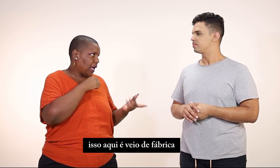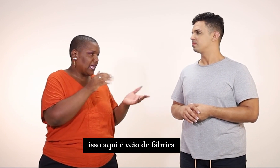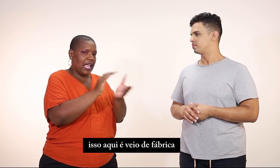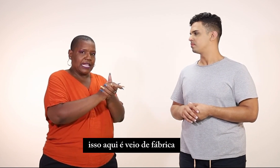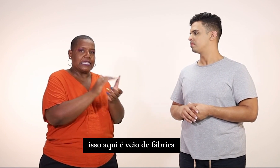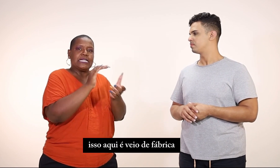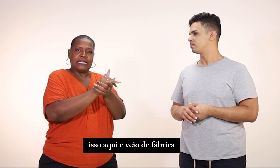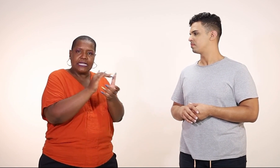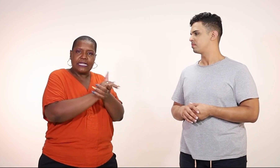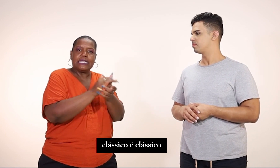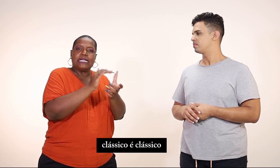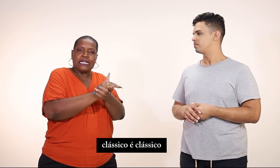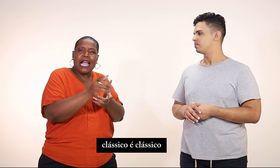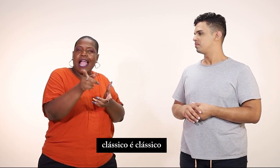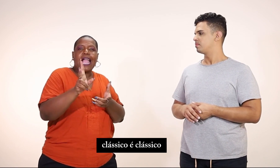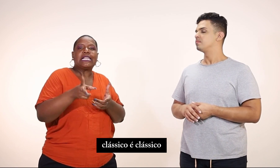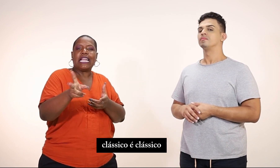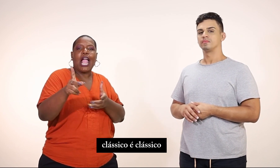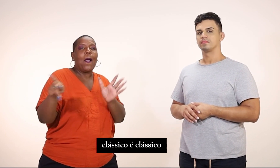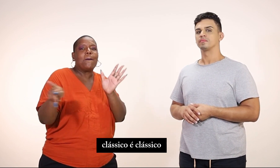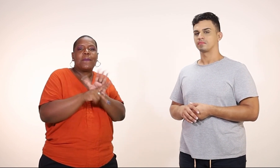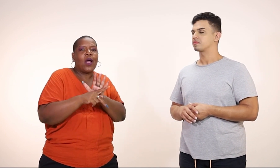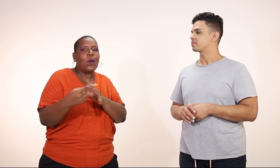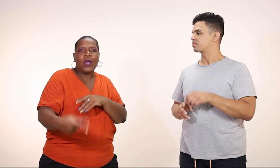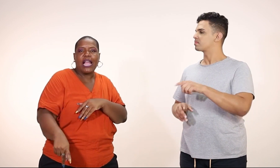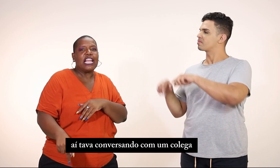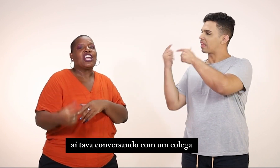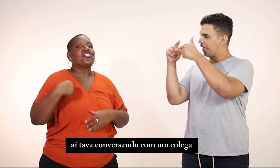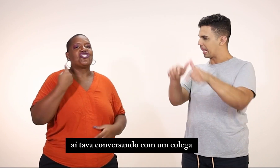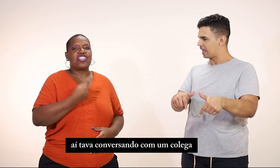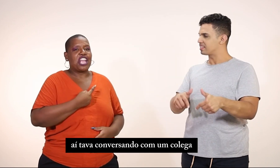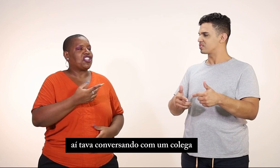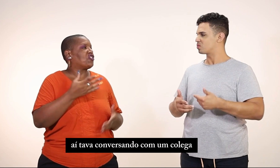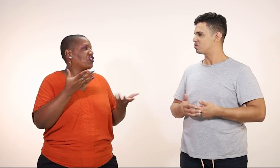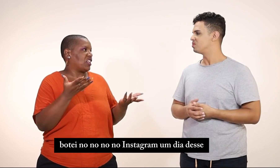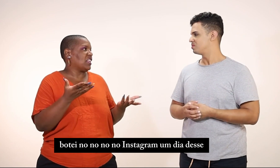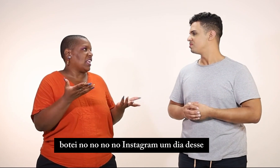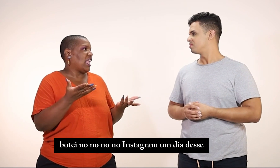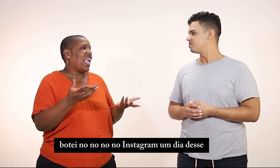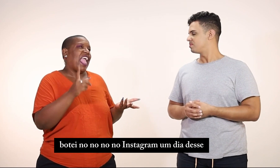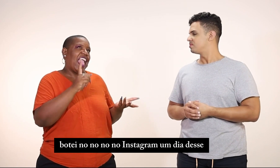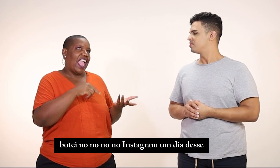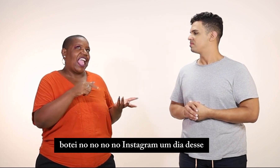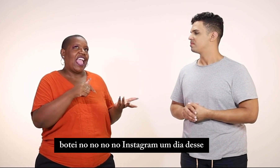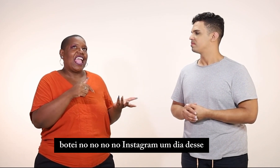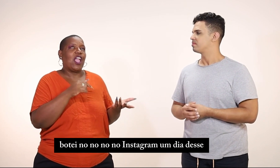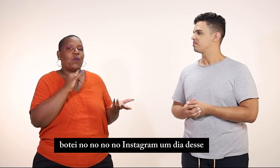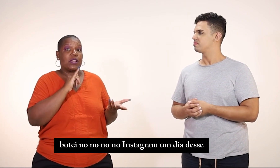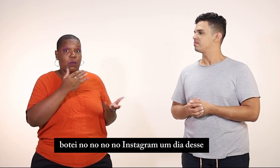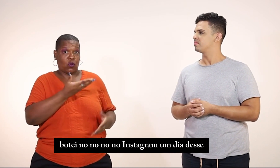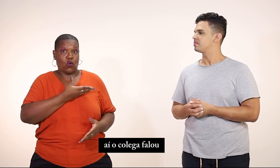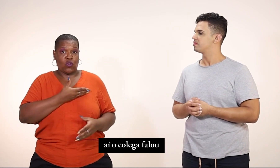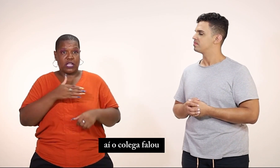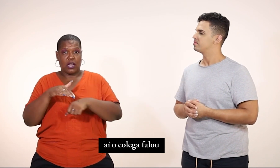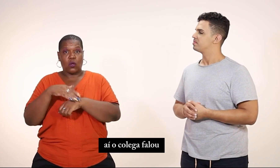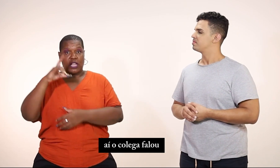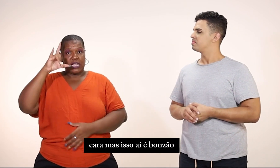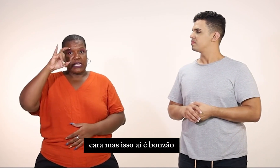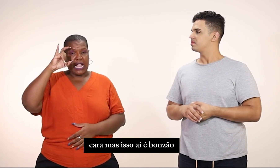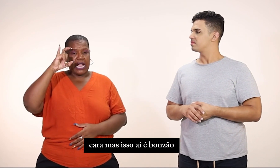de fábrica. Clássico. É clássico. Eu tava conversando com um colega, eu botei no Instagram um dia desse, aí o colega falou, cara, mas isso aí